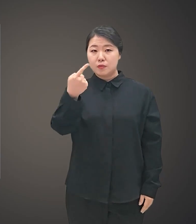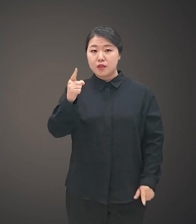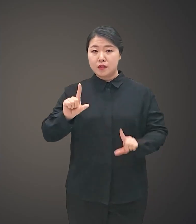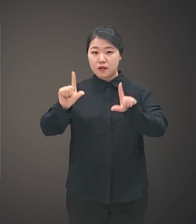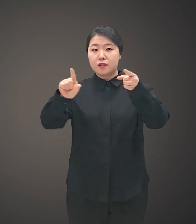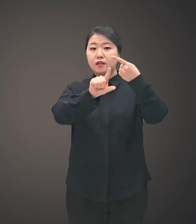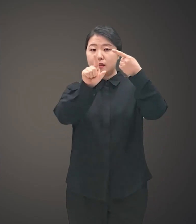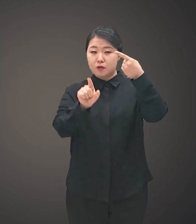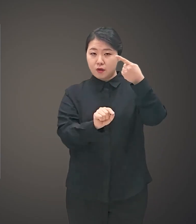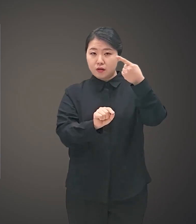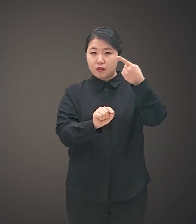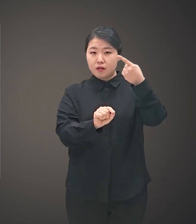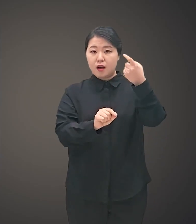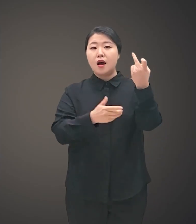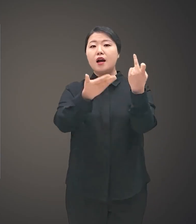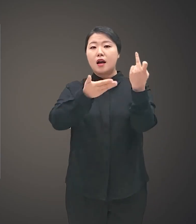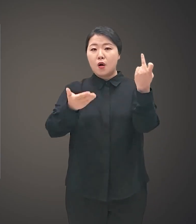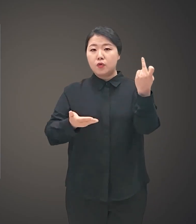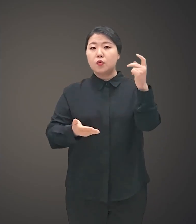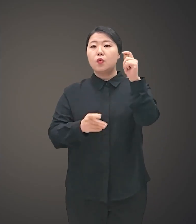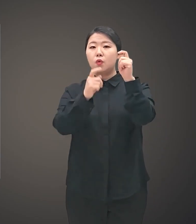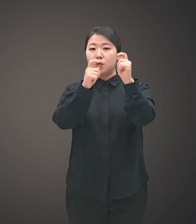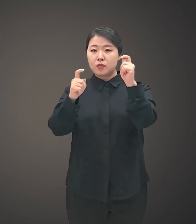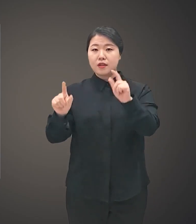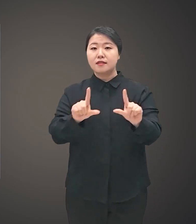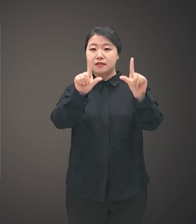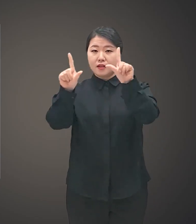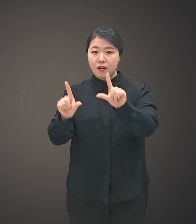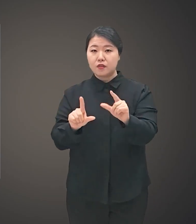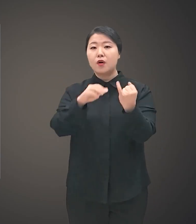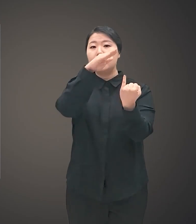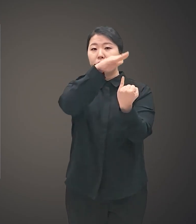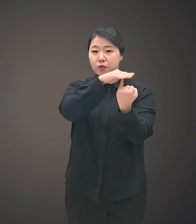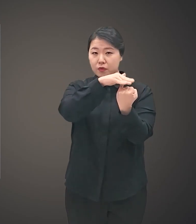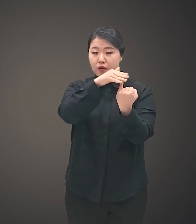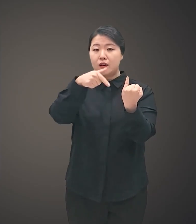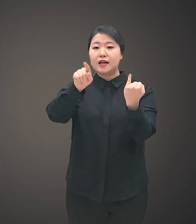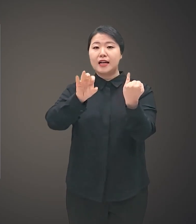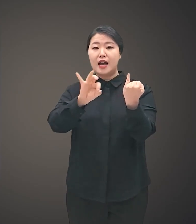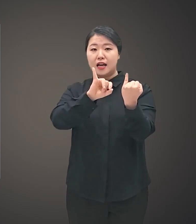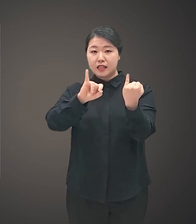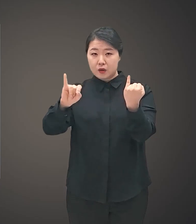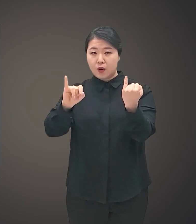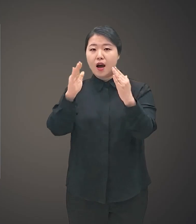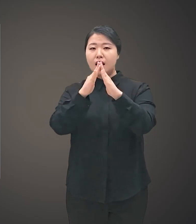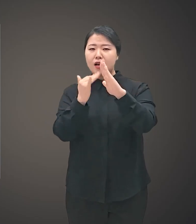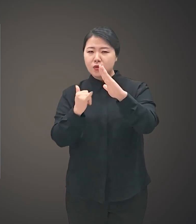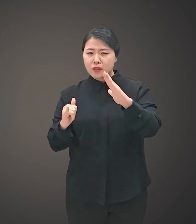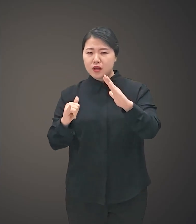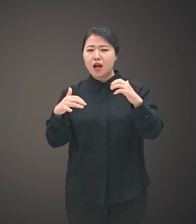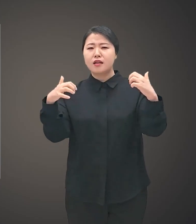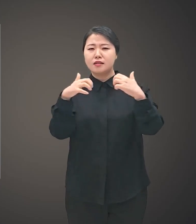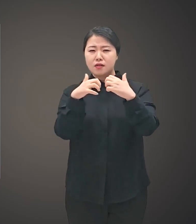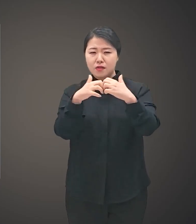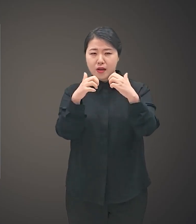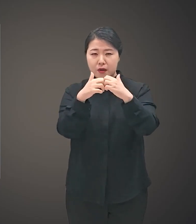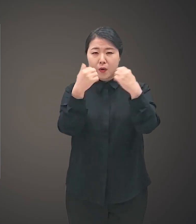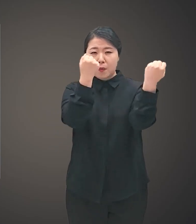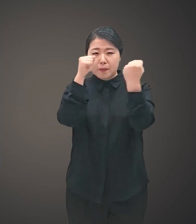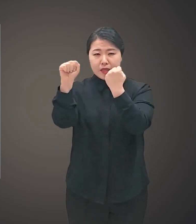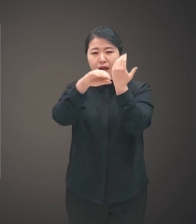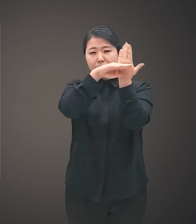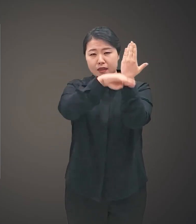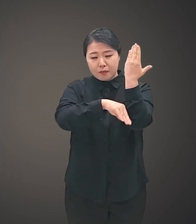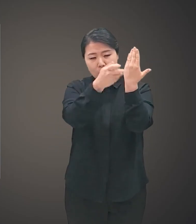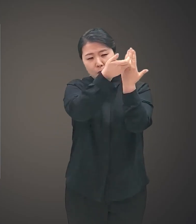1951년 1월 강원도 고성에서 살던 소녀 강희와 가족들은 전쟁을 피해 남쪽으로